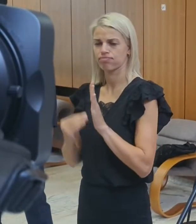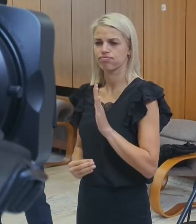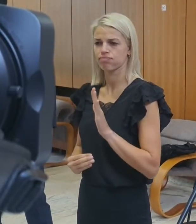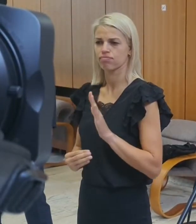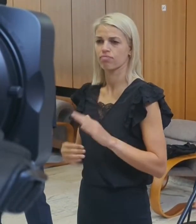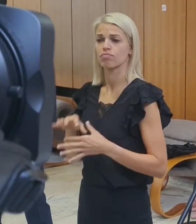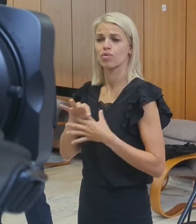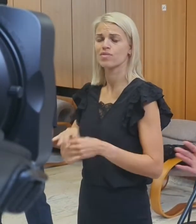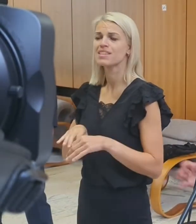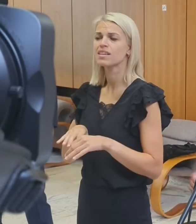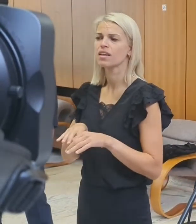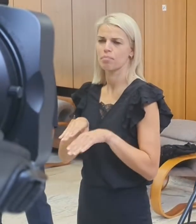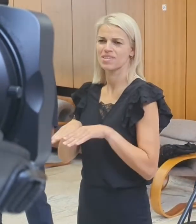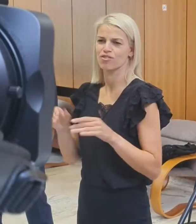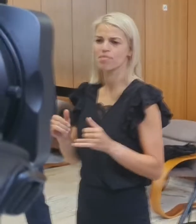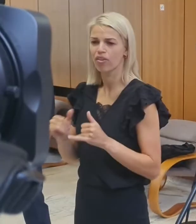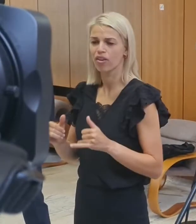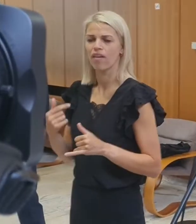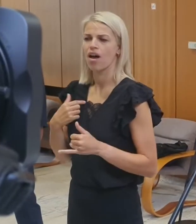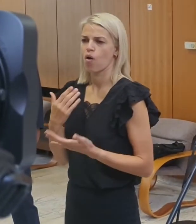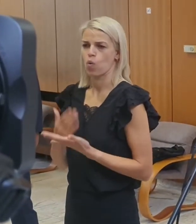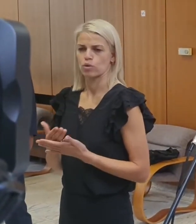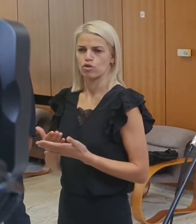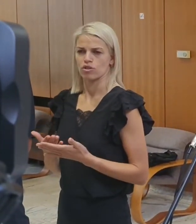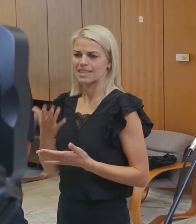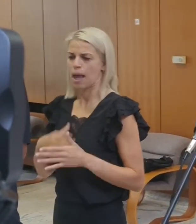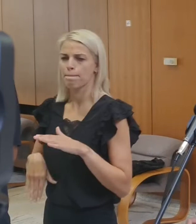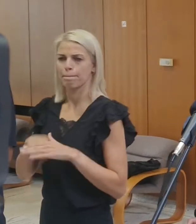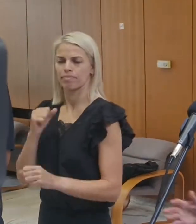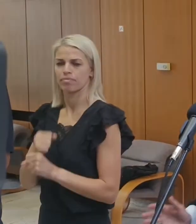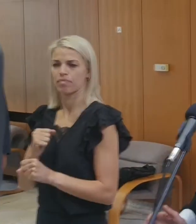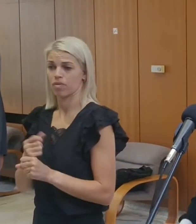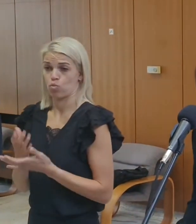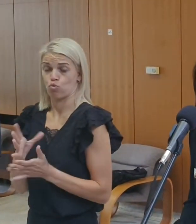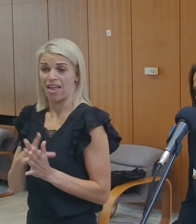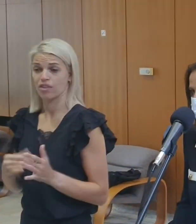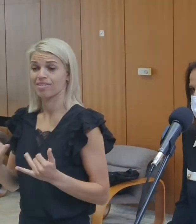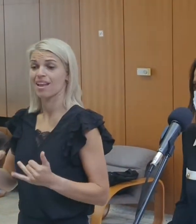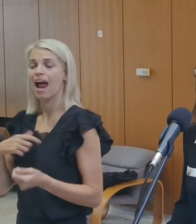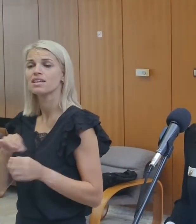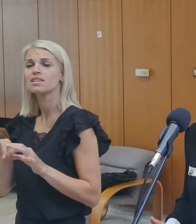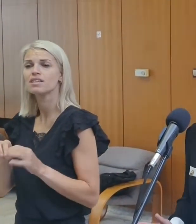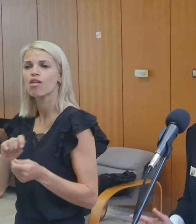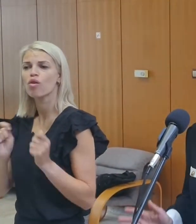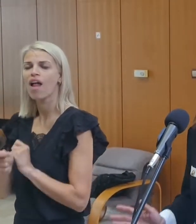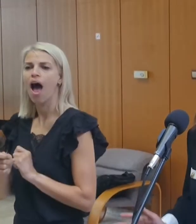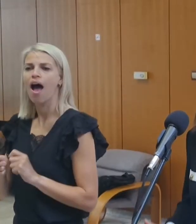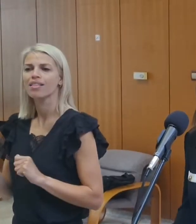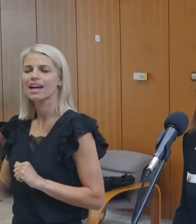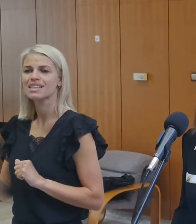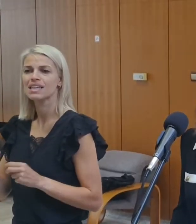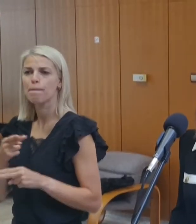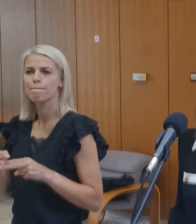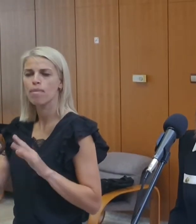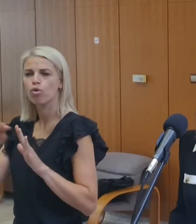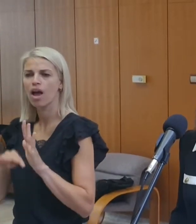dostala, že chcem urobiť maximum na začiatku funkčného obdobia. Teraz pripravujem novelu trestného poriadku, naozaj veľkú novelu,